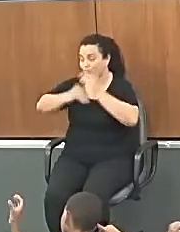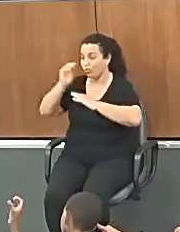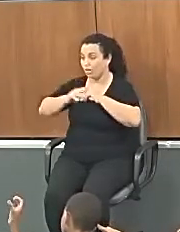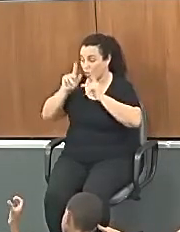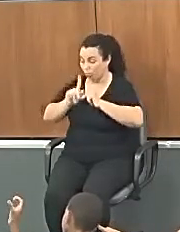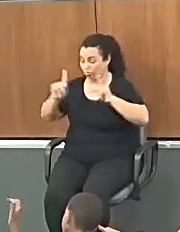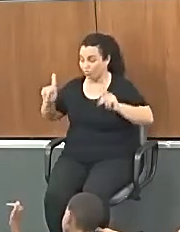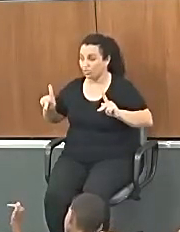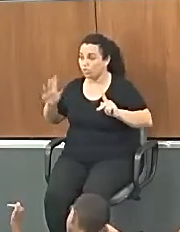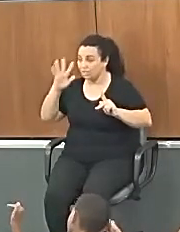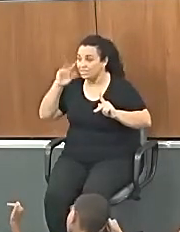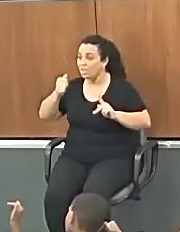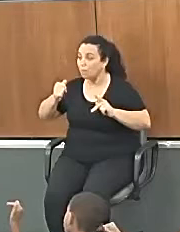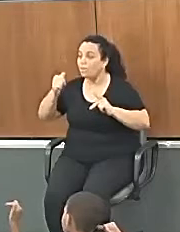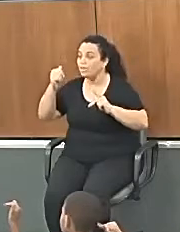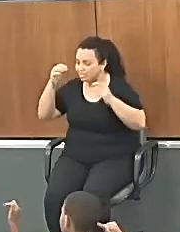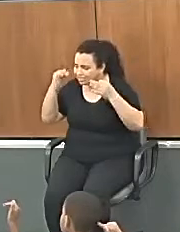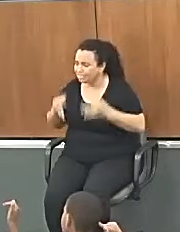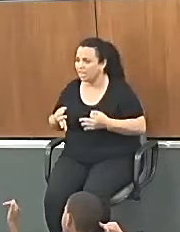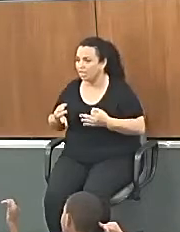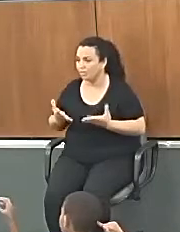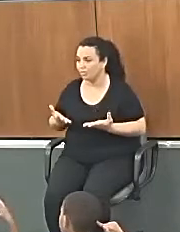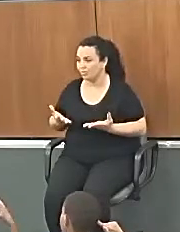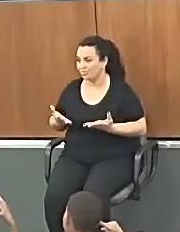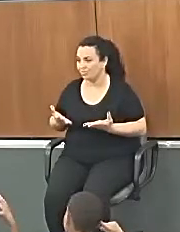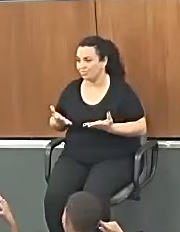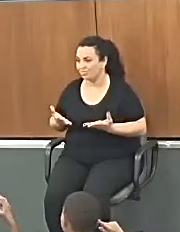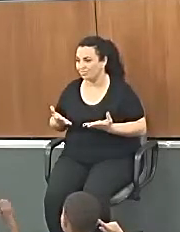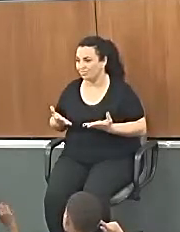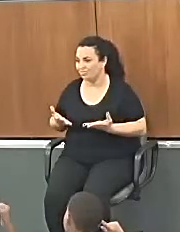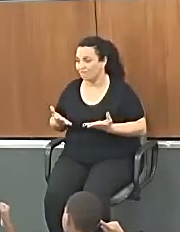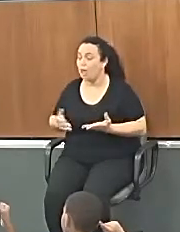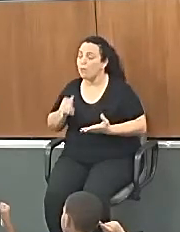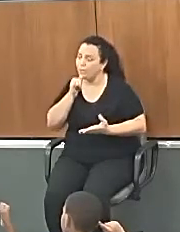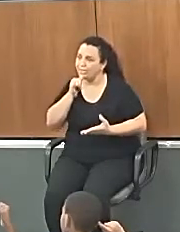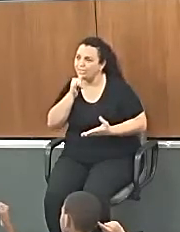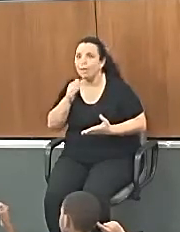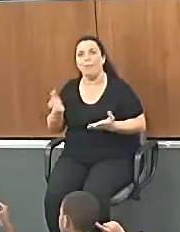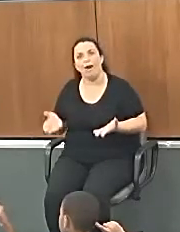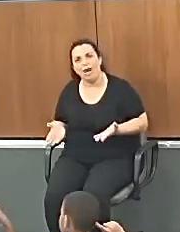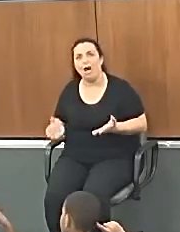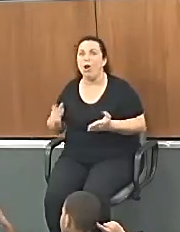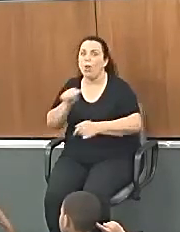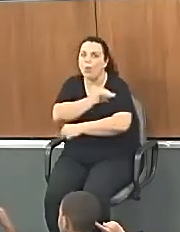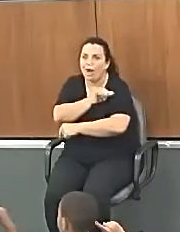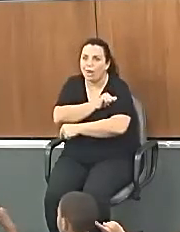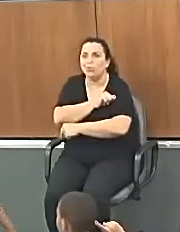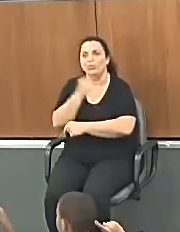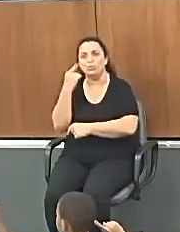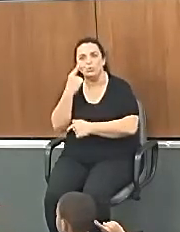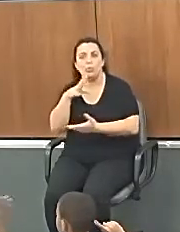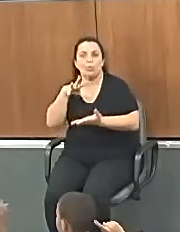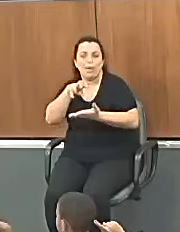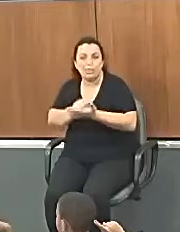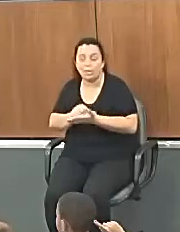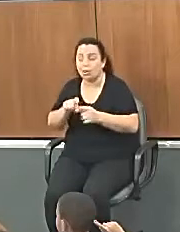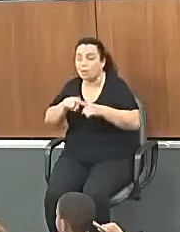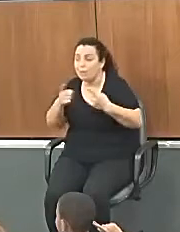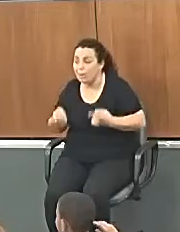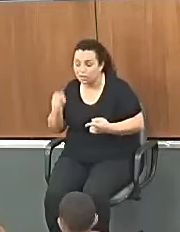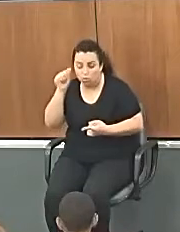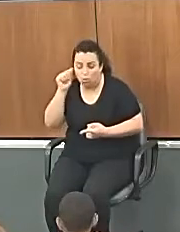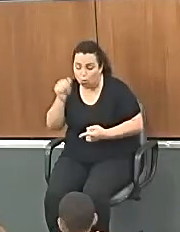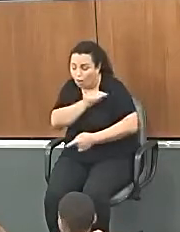tradutor de libras a criança não tinha prendido os sinais resolveu nada a sede estava vendo a pessoa fazer um movimento de mão e aí